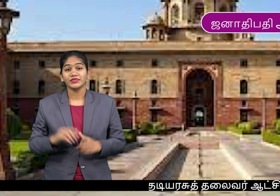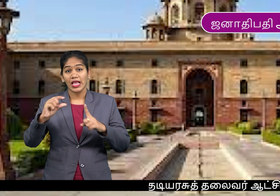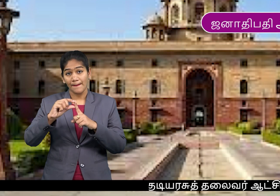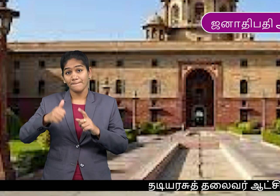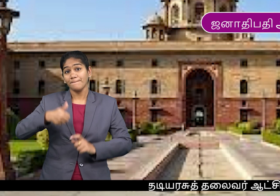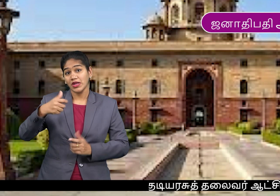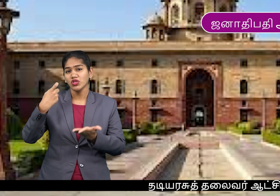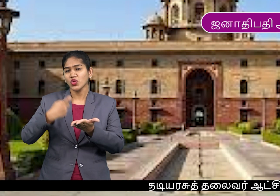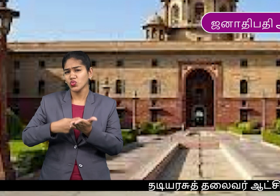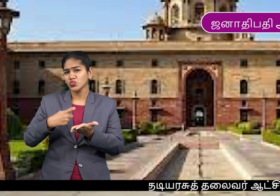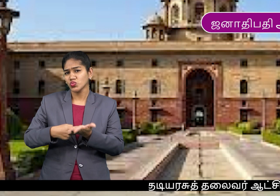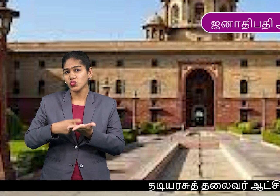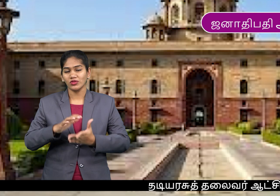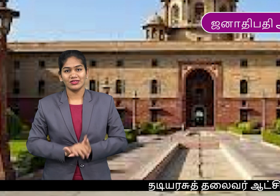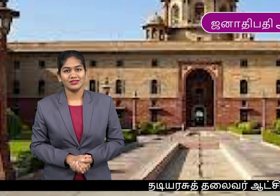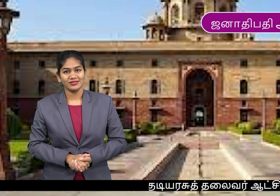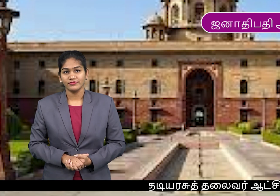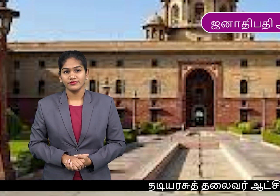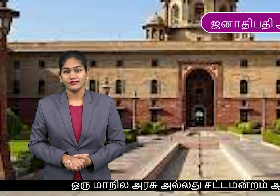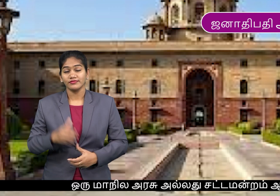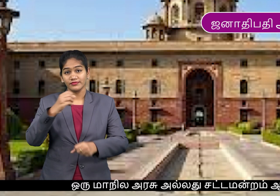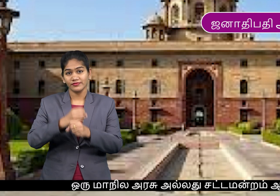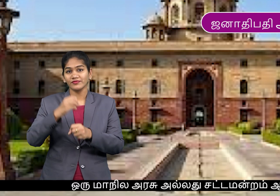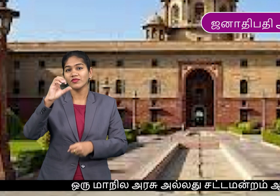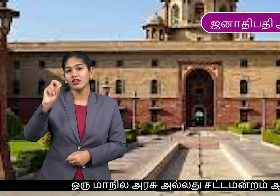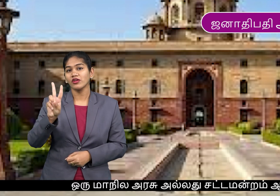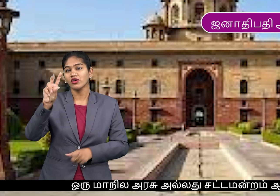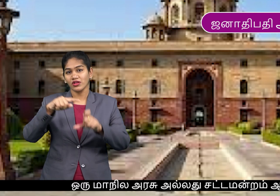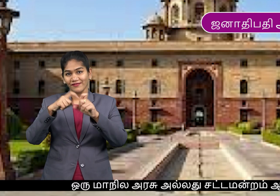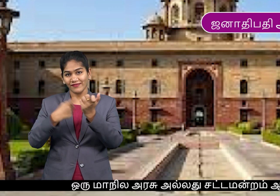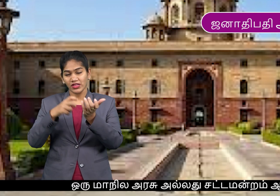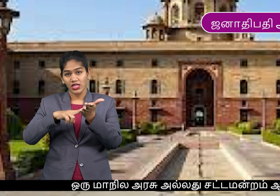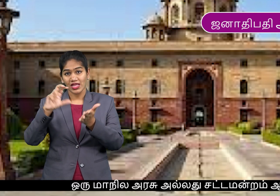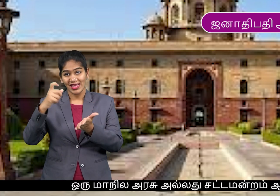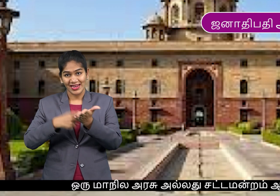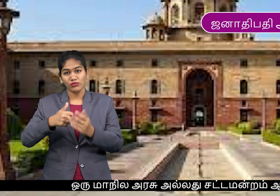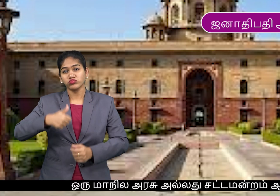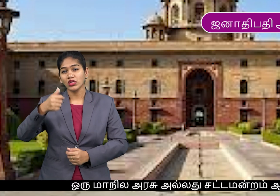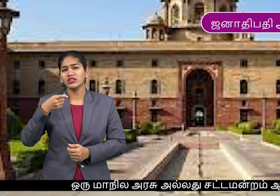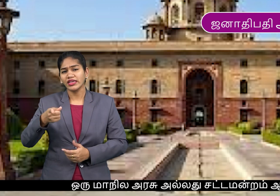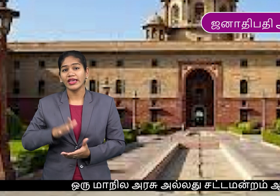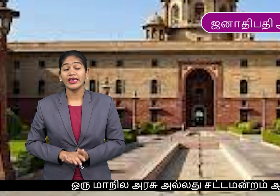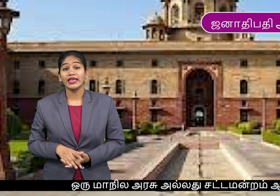குடியரசுத் தலைவர் ஆட்சி ஒரு மாநில அரசு அல்லது சட்டமன்றம்